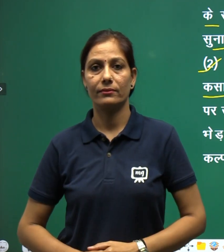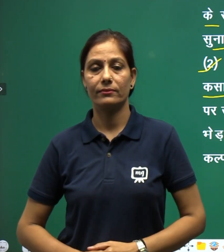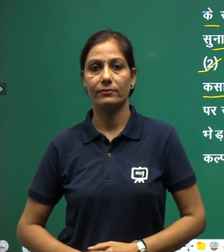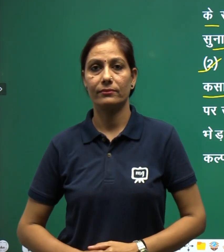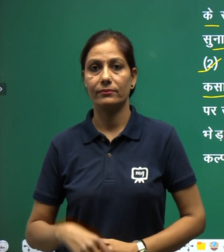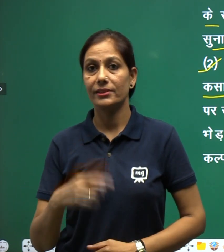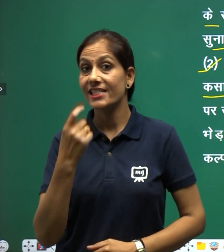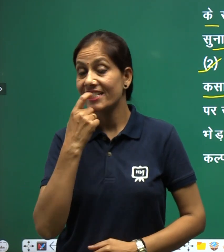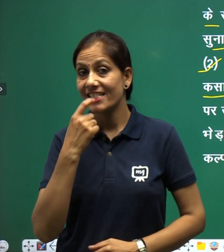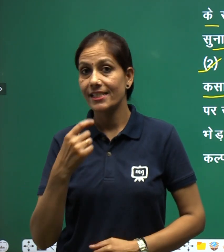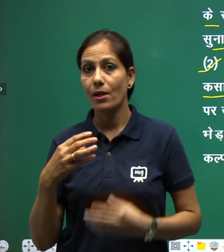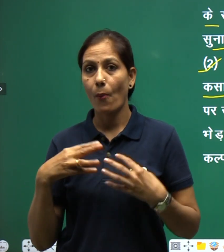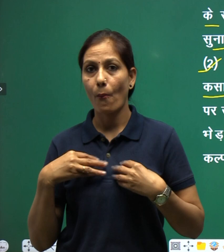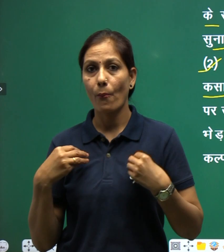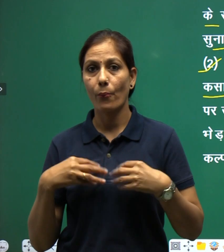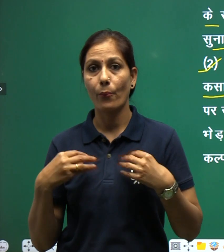भेड़ के